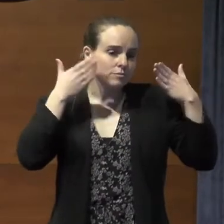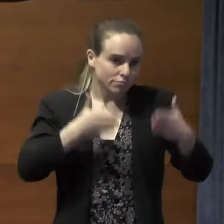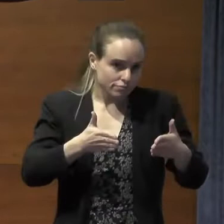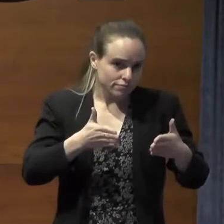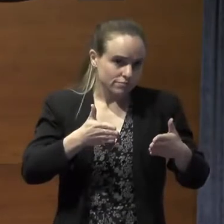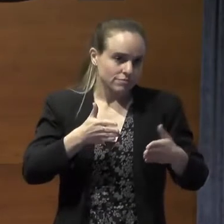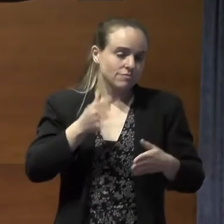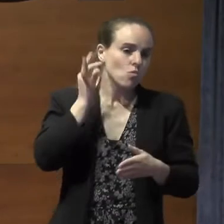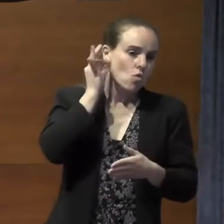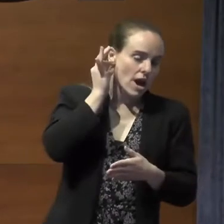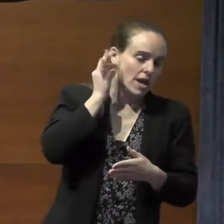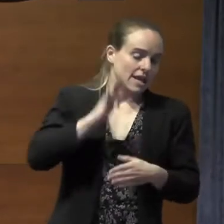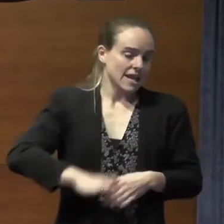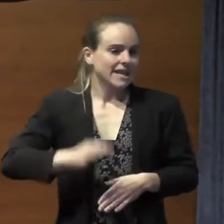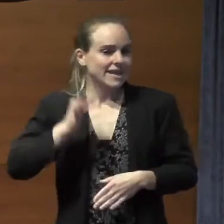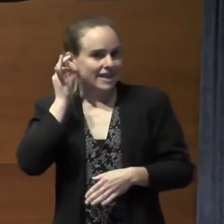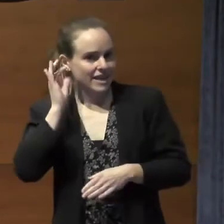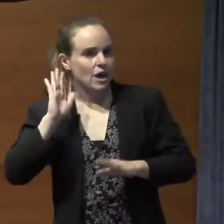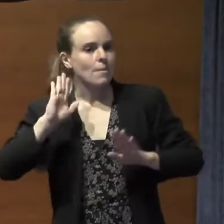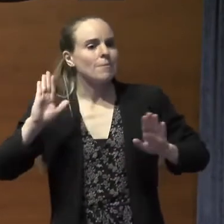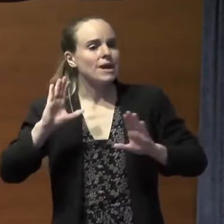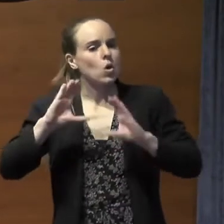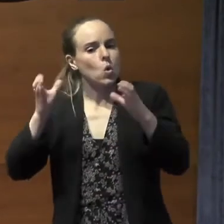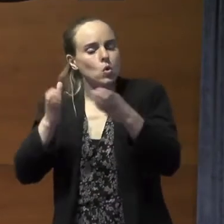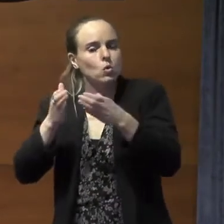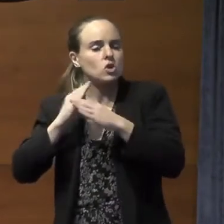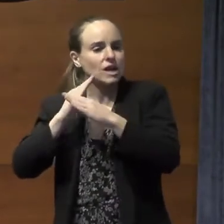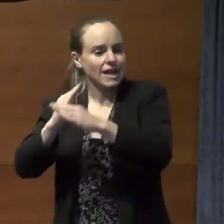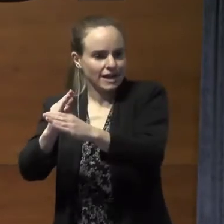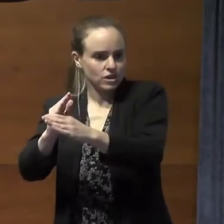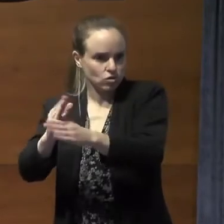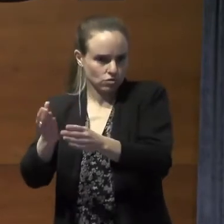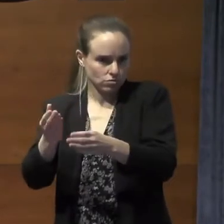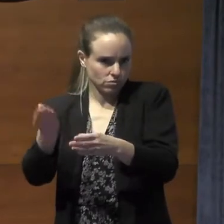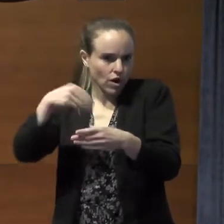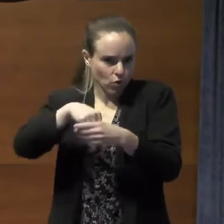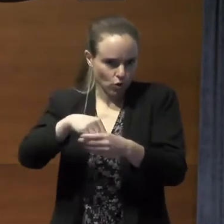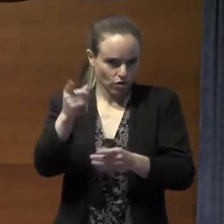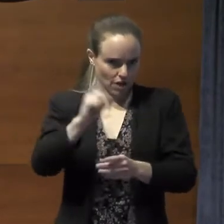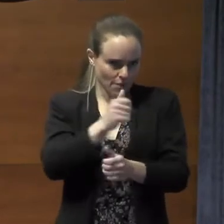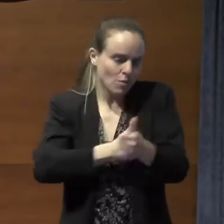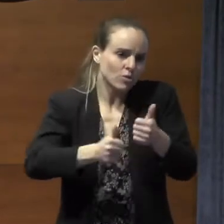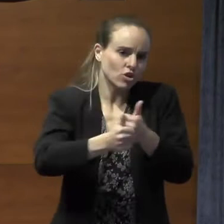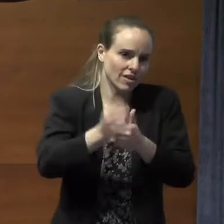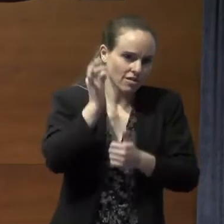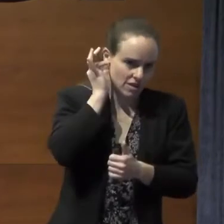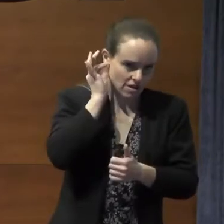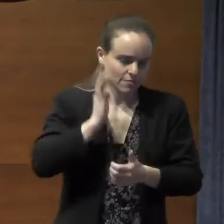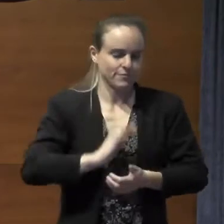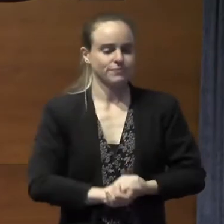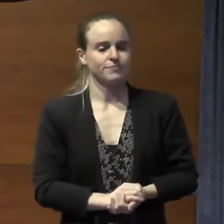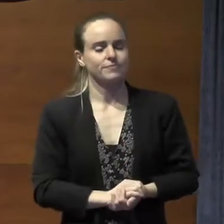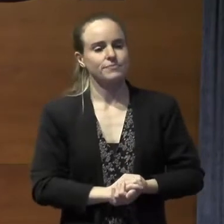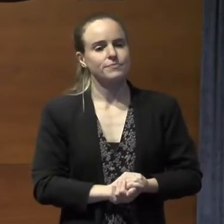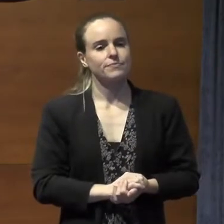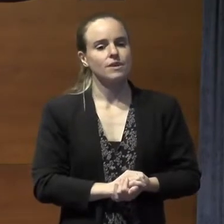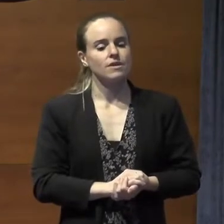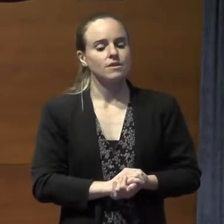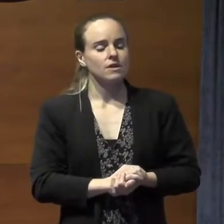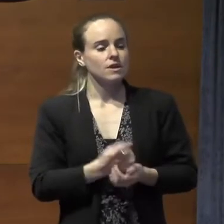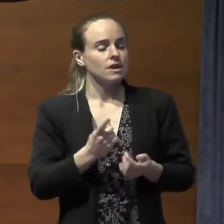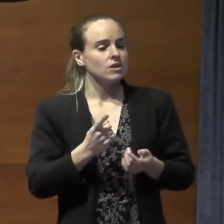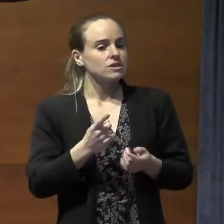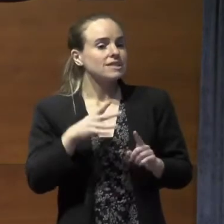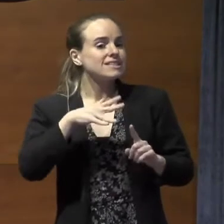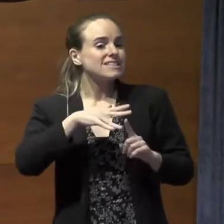niñas, no descartamos, no excluimos de todo otras víctimas de violencia de género. Partimos de que en situaciones de